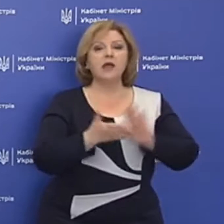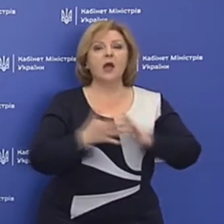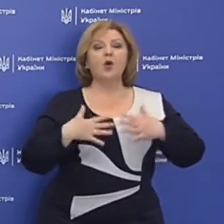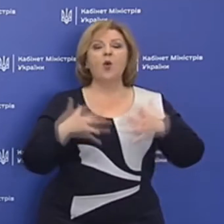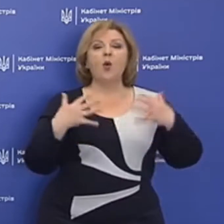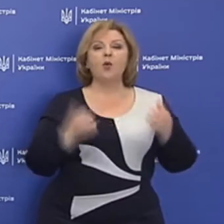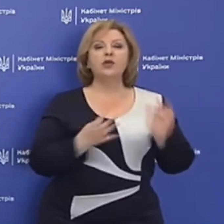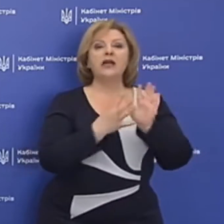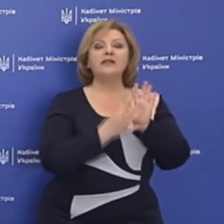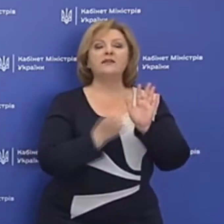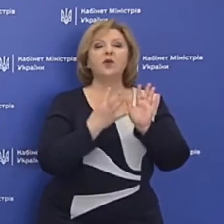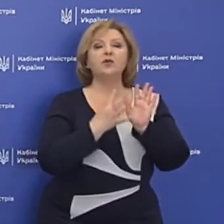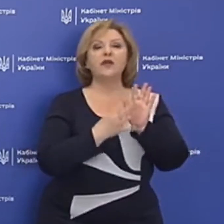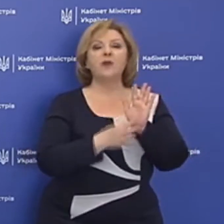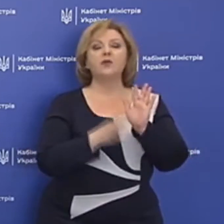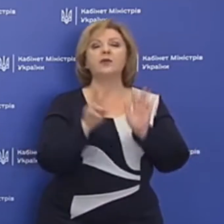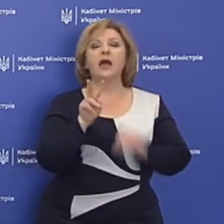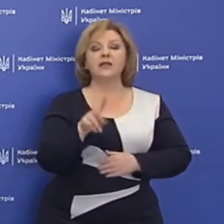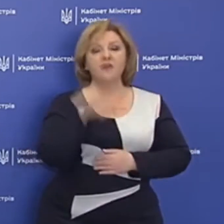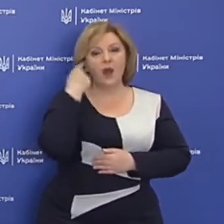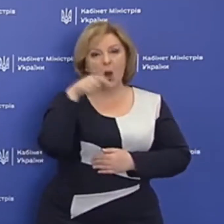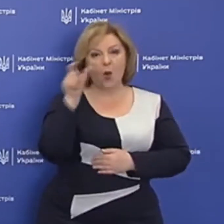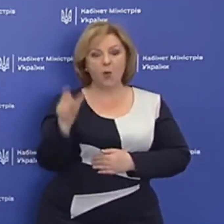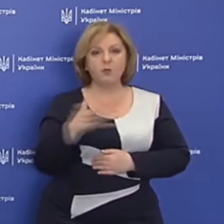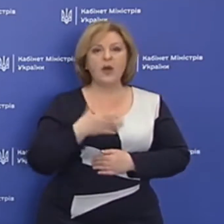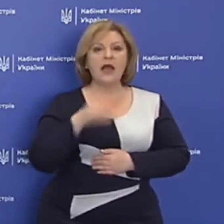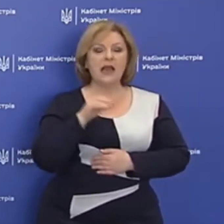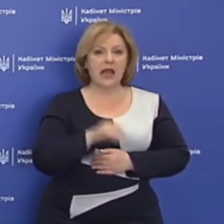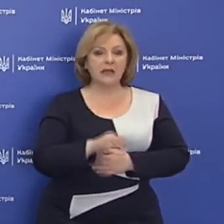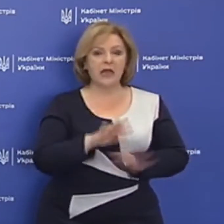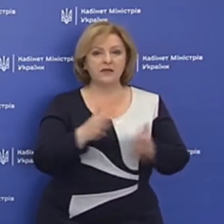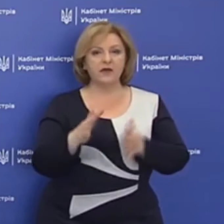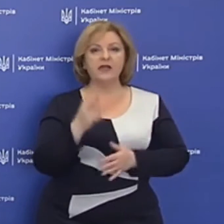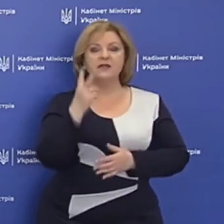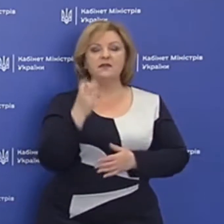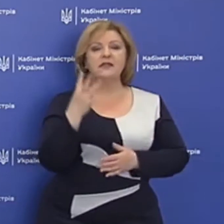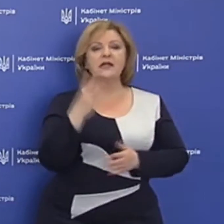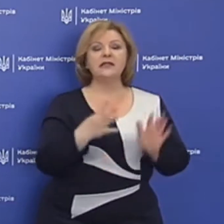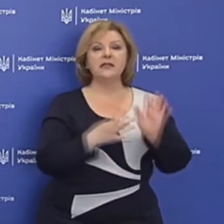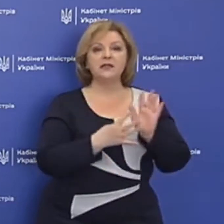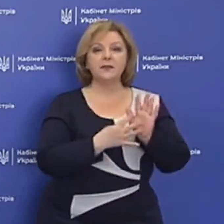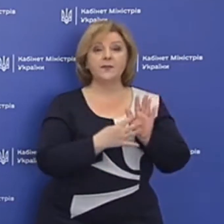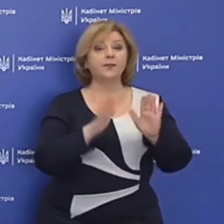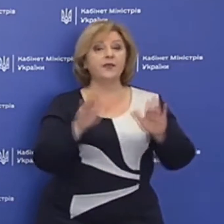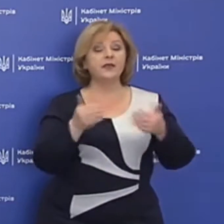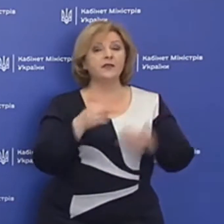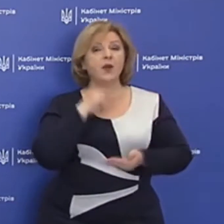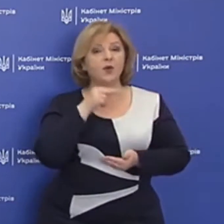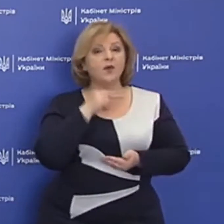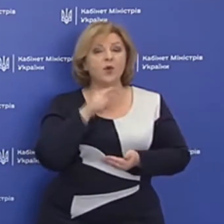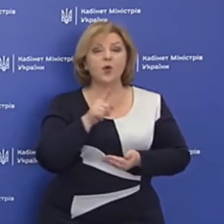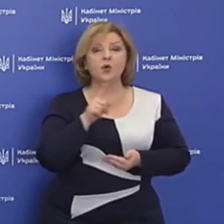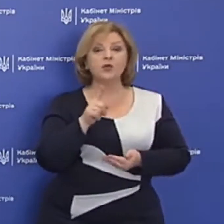одужало 992 особи, а летальних випадків 239. Звертаю увагу, що